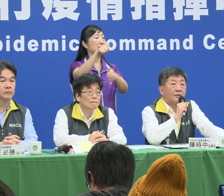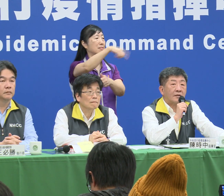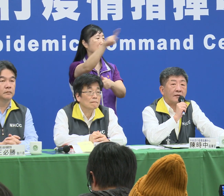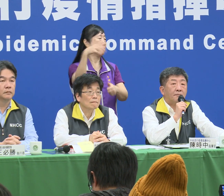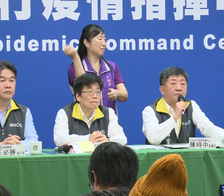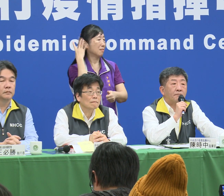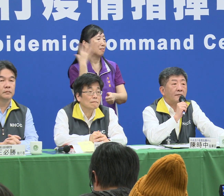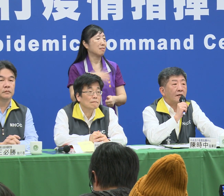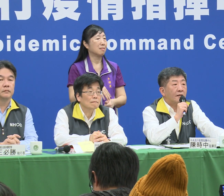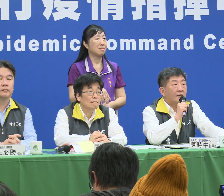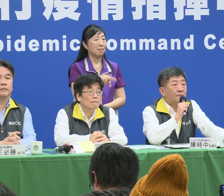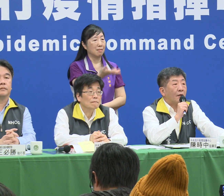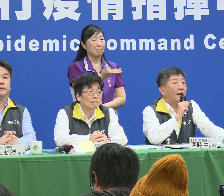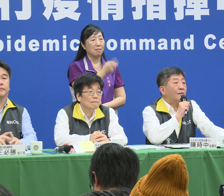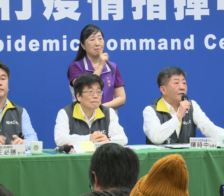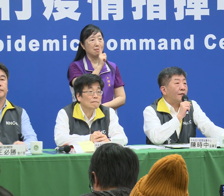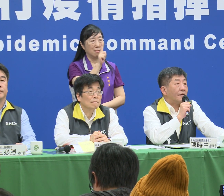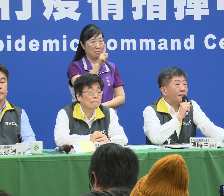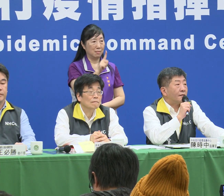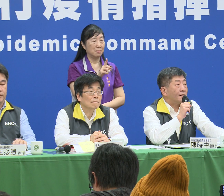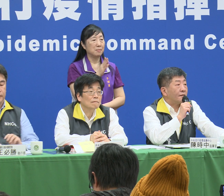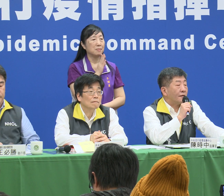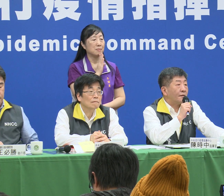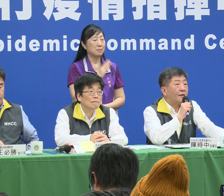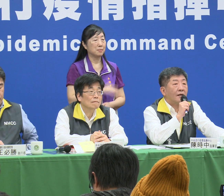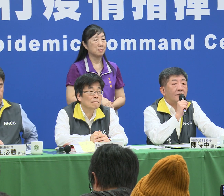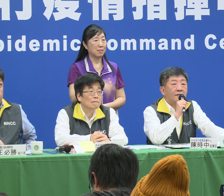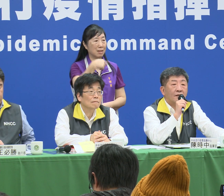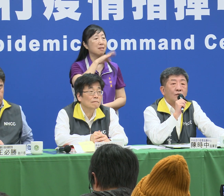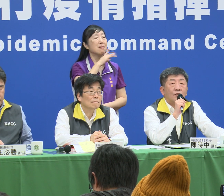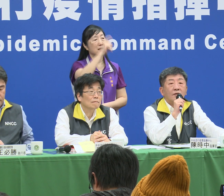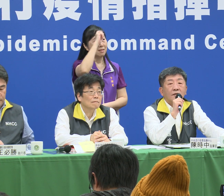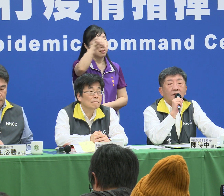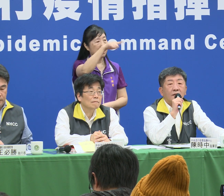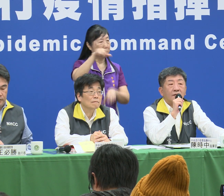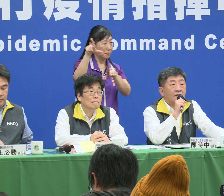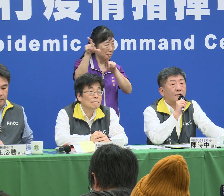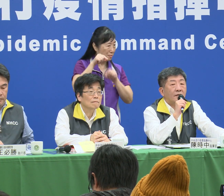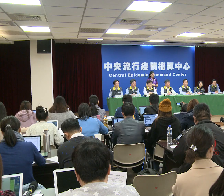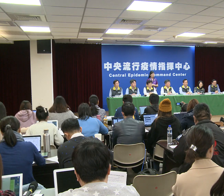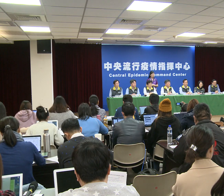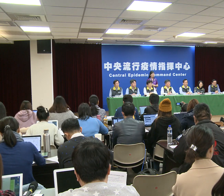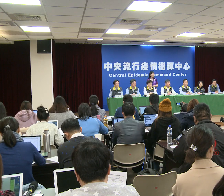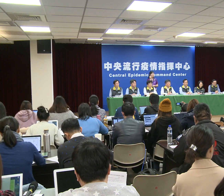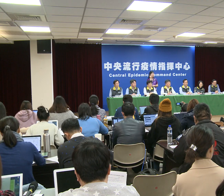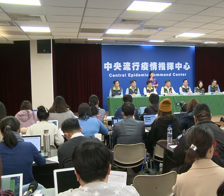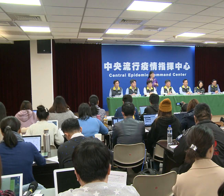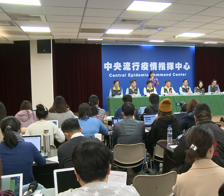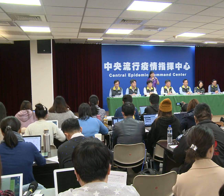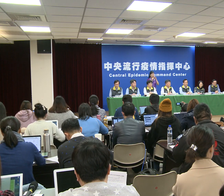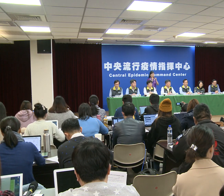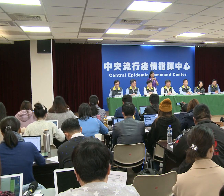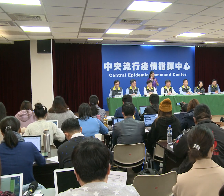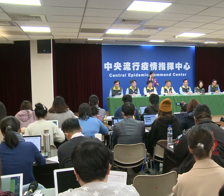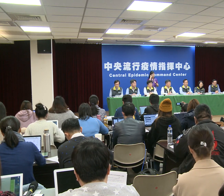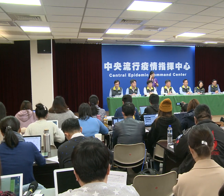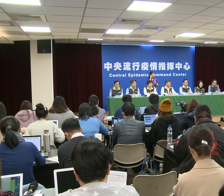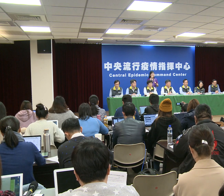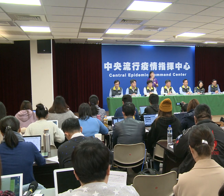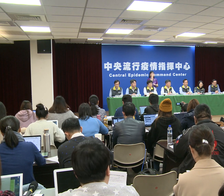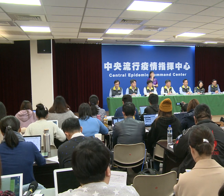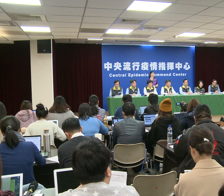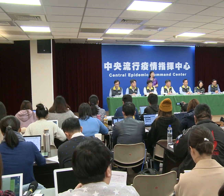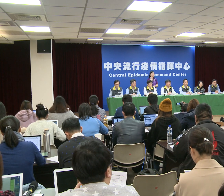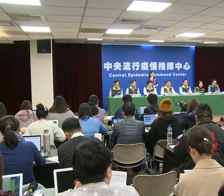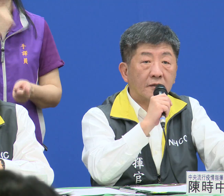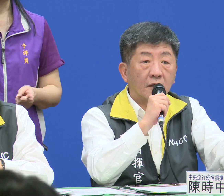对这名个案，作为疫情指挥官的陈时中感性表示是很珍贵的经验，并指出听话照做是过